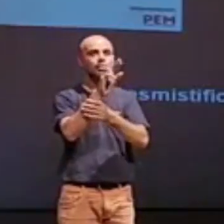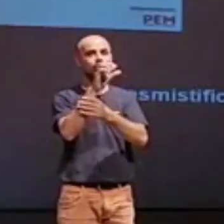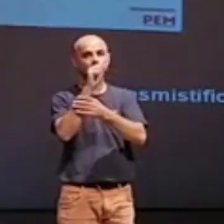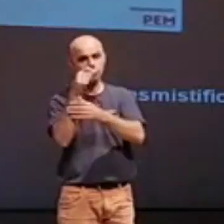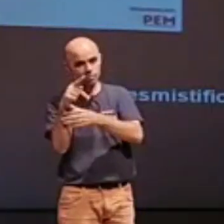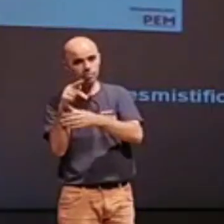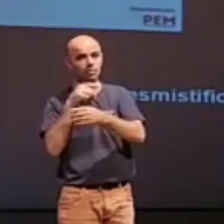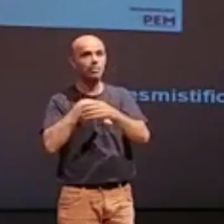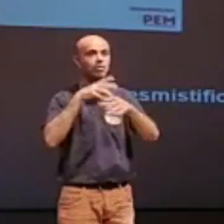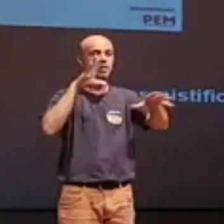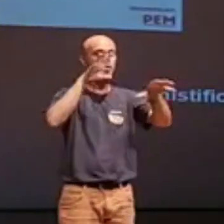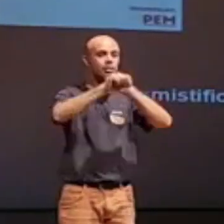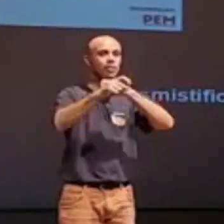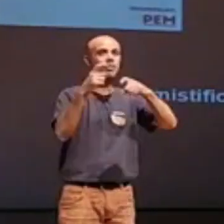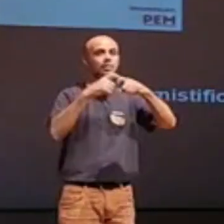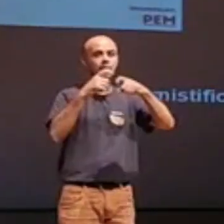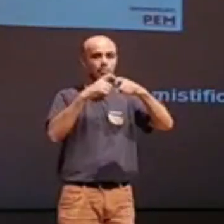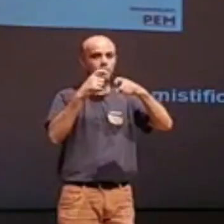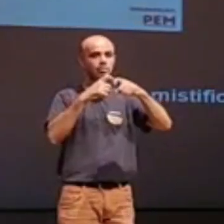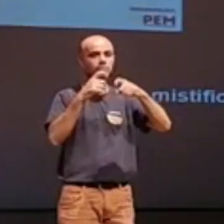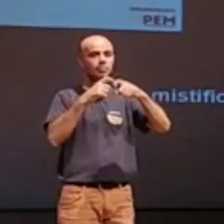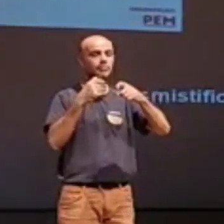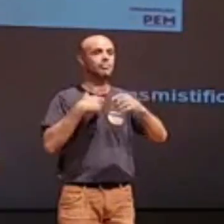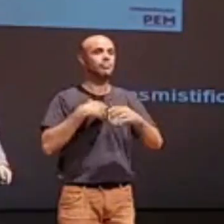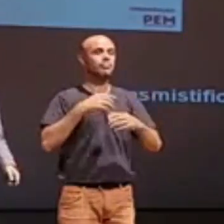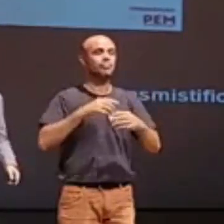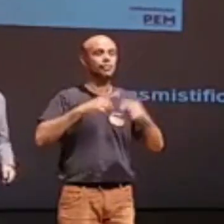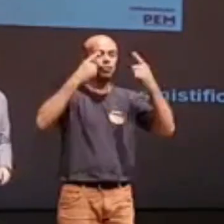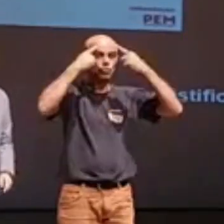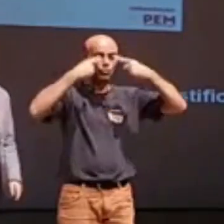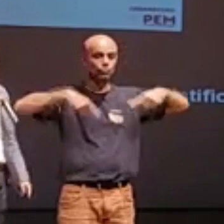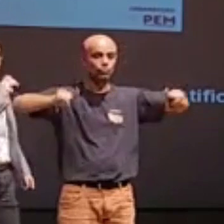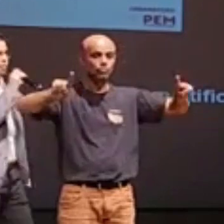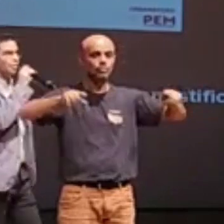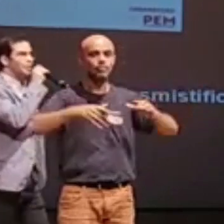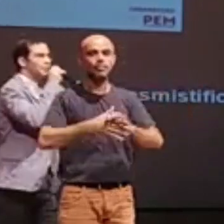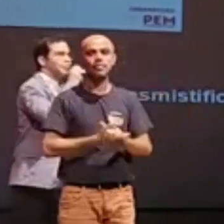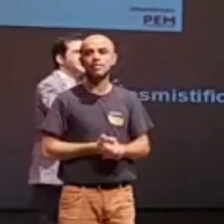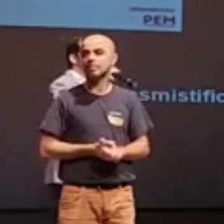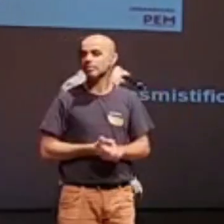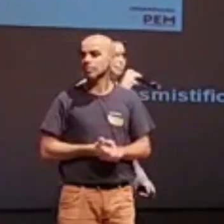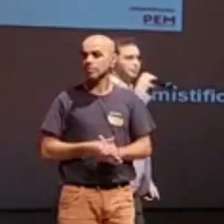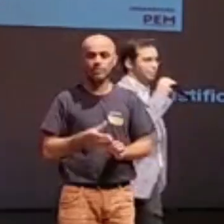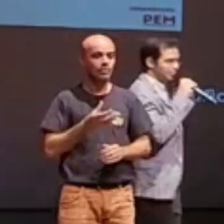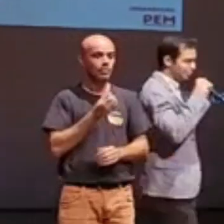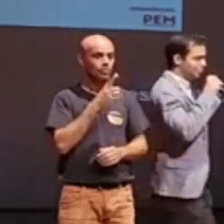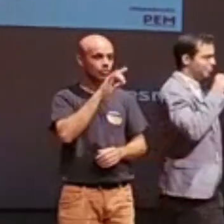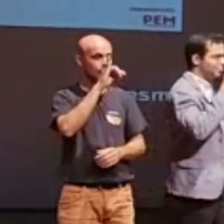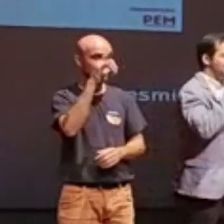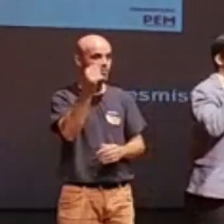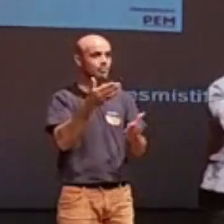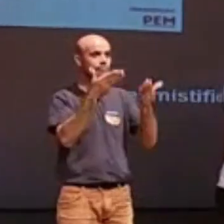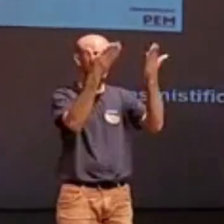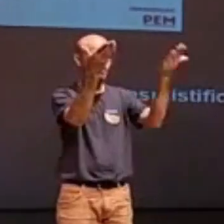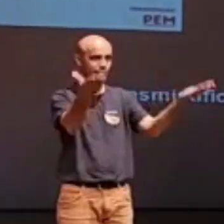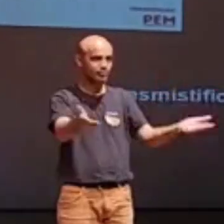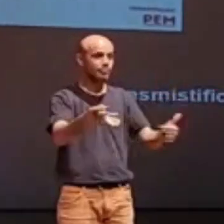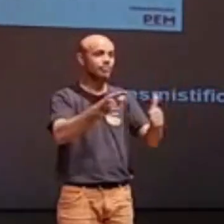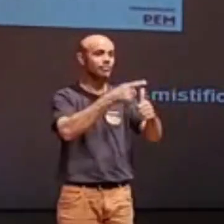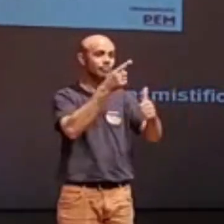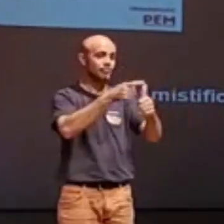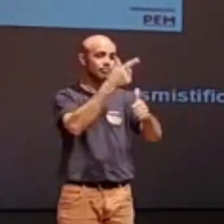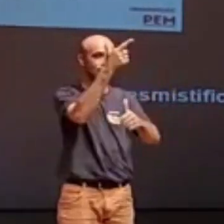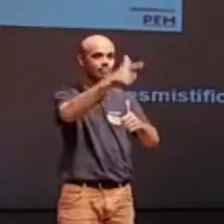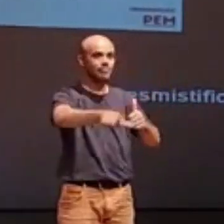USP e graduação em medicina pela Faculdade de Medicina de Jundiaí. Olá, bom dia para todo mundo. Primeiro, mais